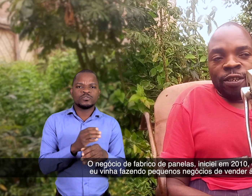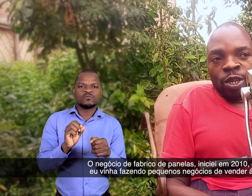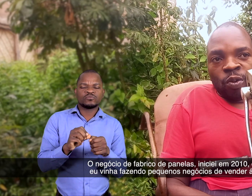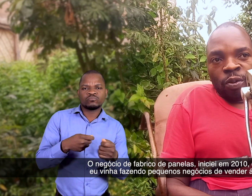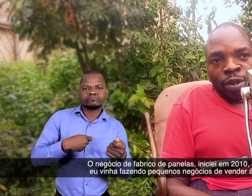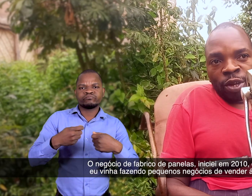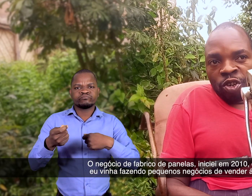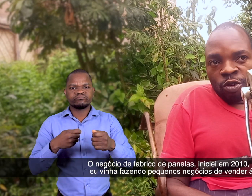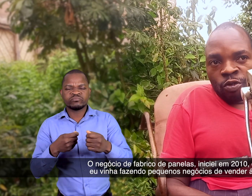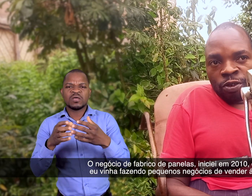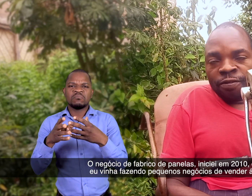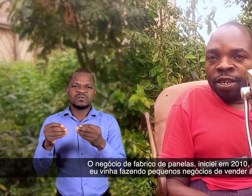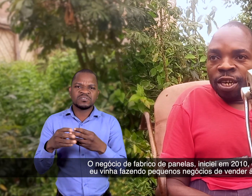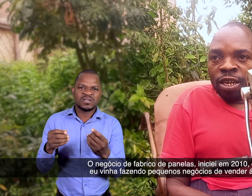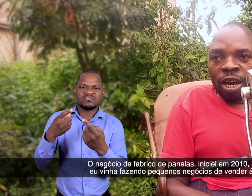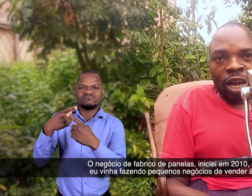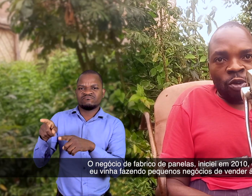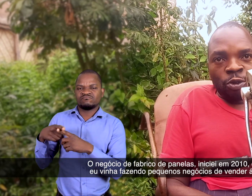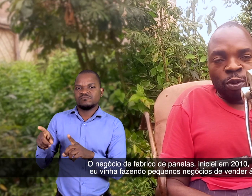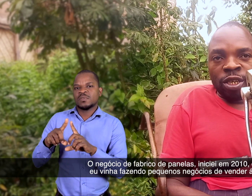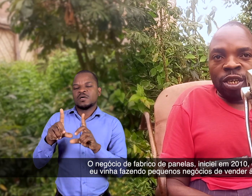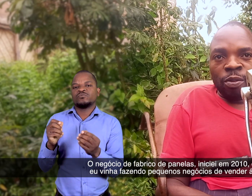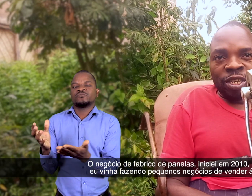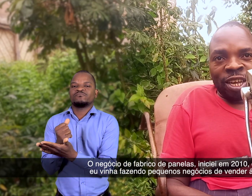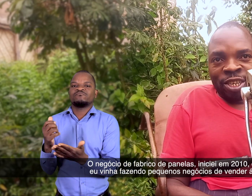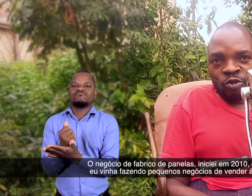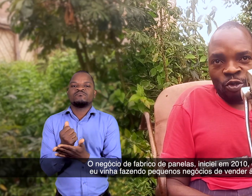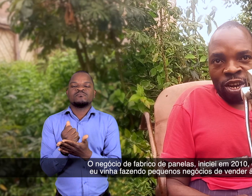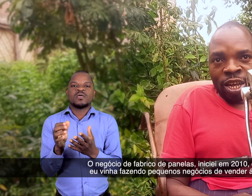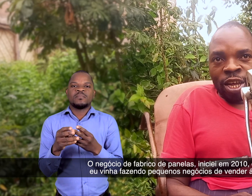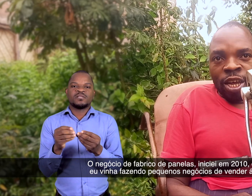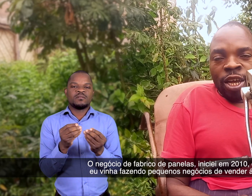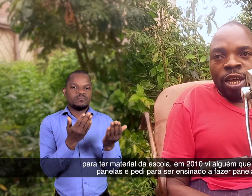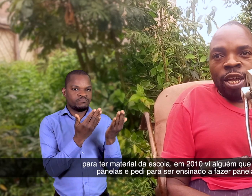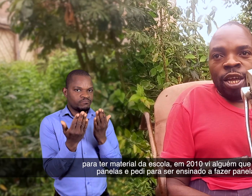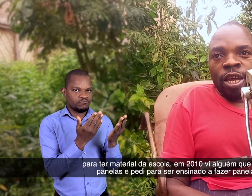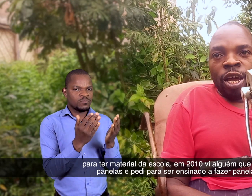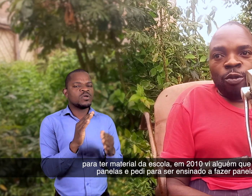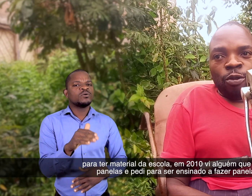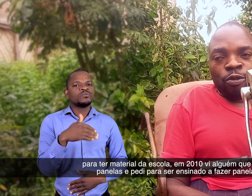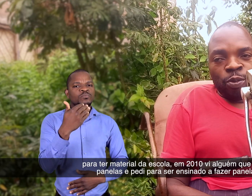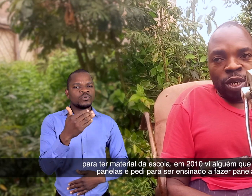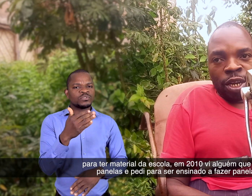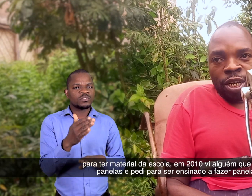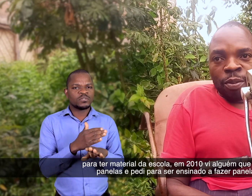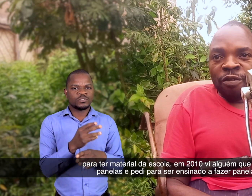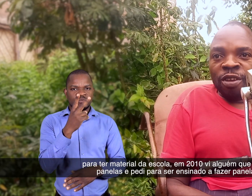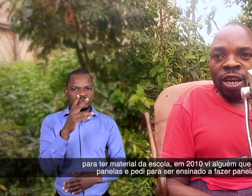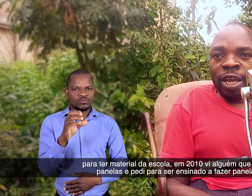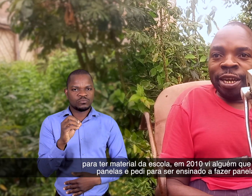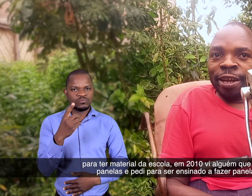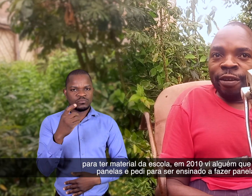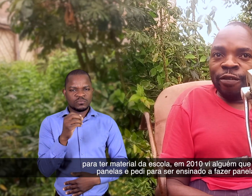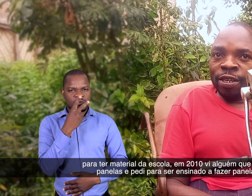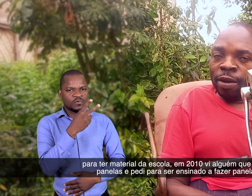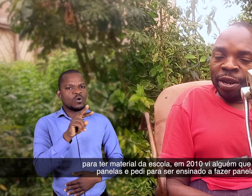vinha fazendo pequenos negócios, vender algo para ter material da escola. No ano 2010, também vi